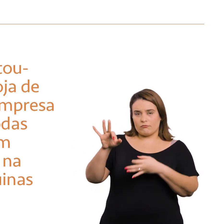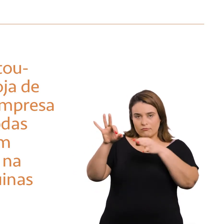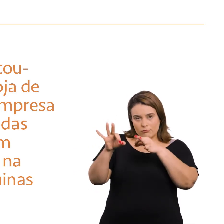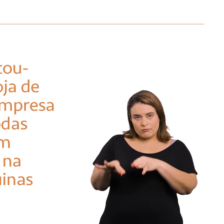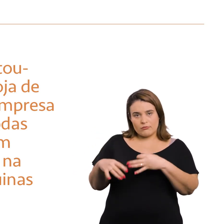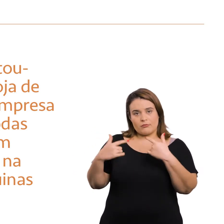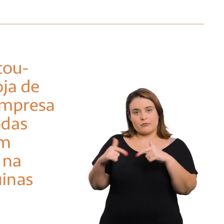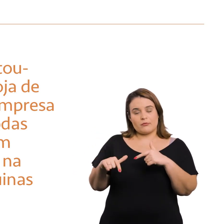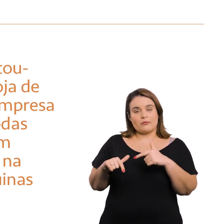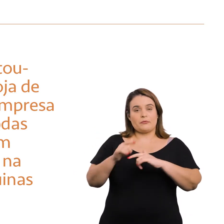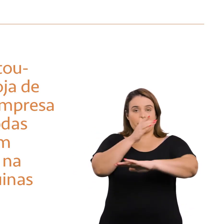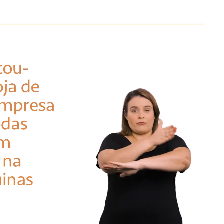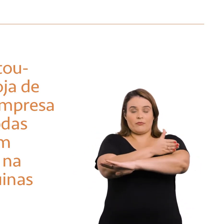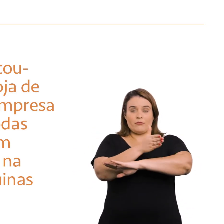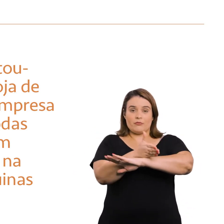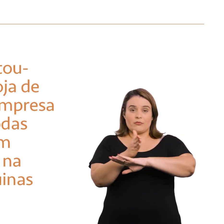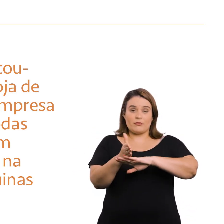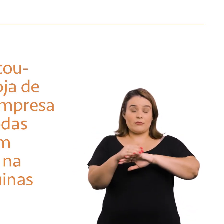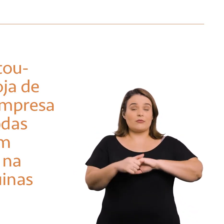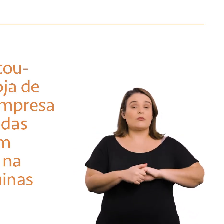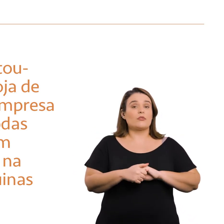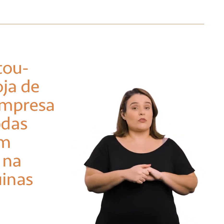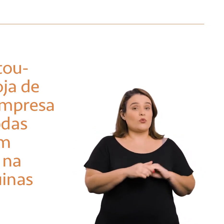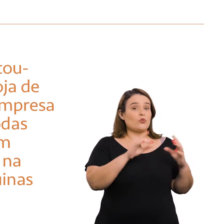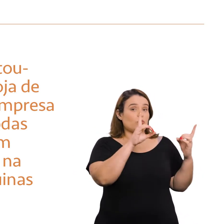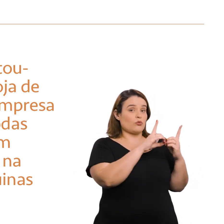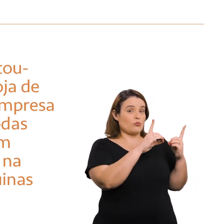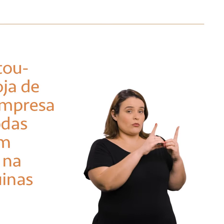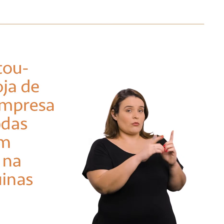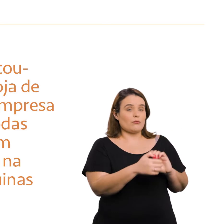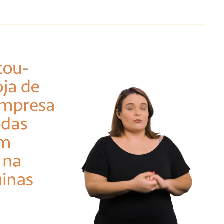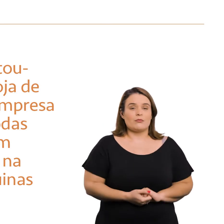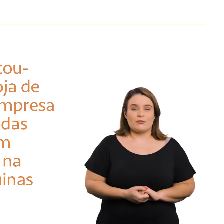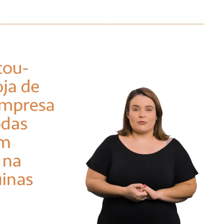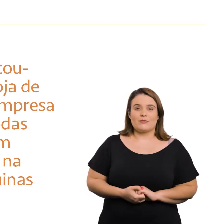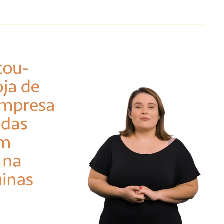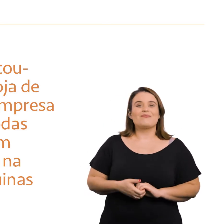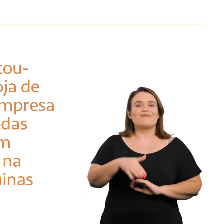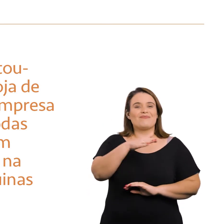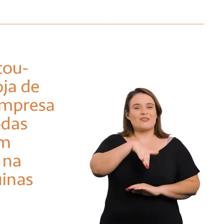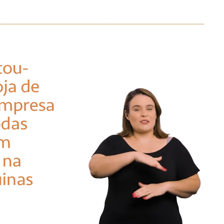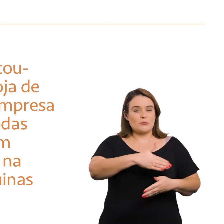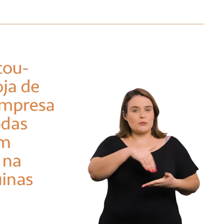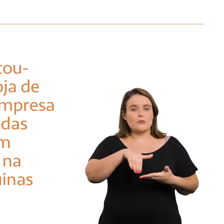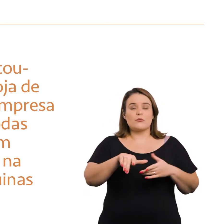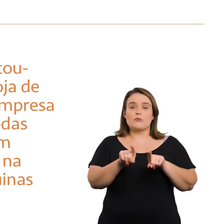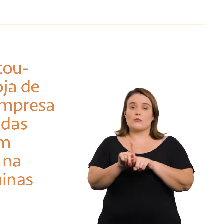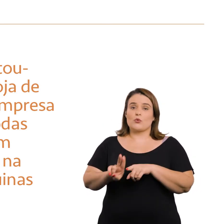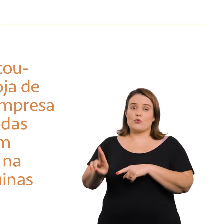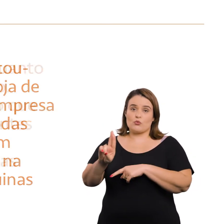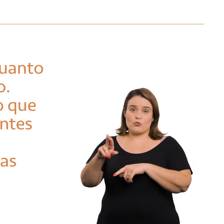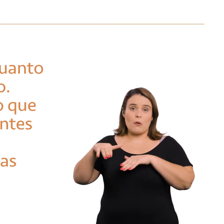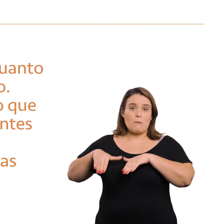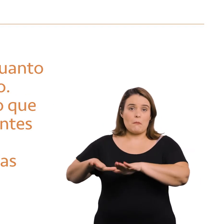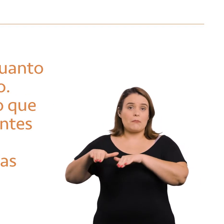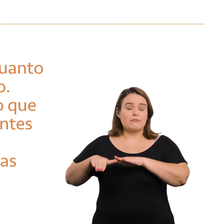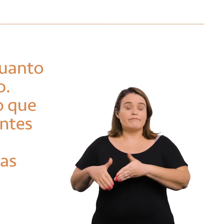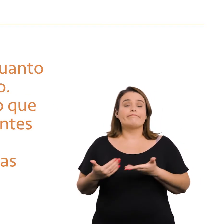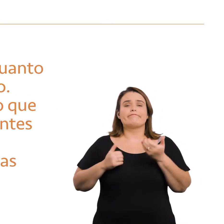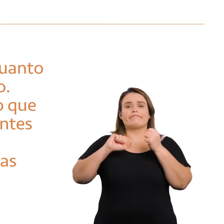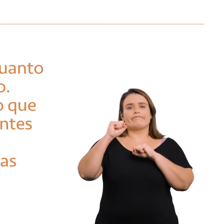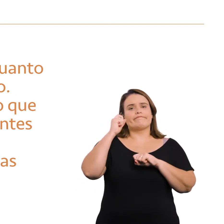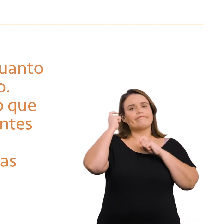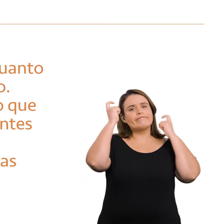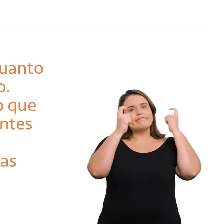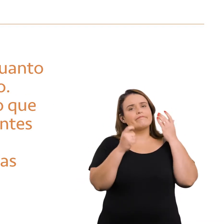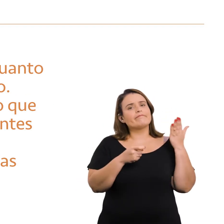para trabalharem em turnos no atendimento, na recepção e no uso das máquinas de costura. A empresa está preocupada com